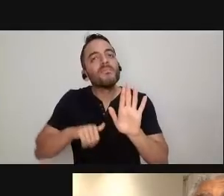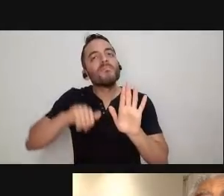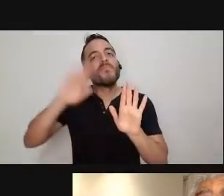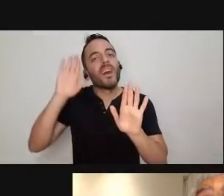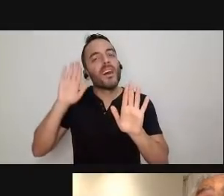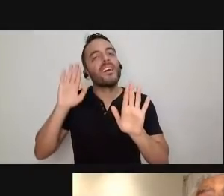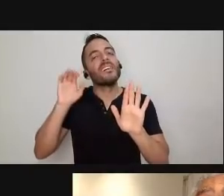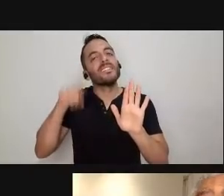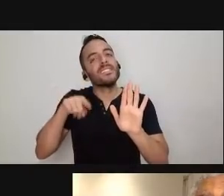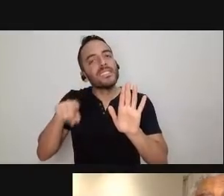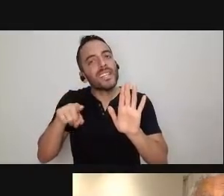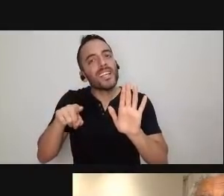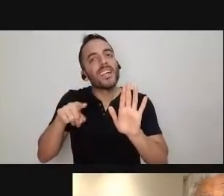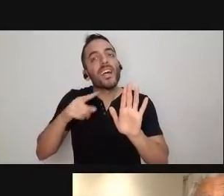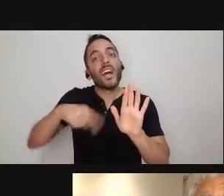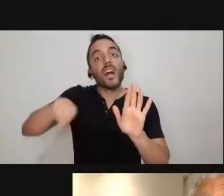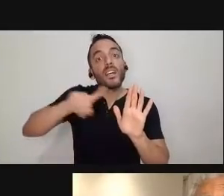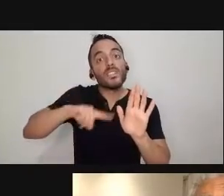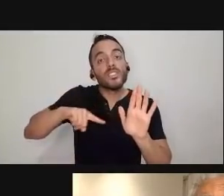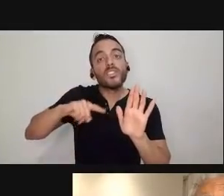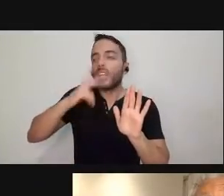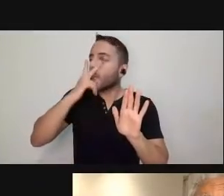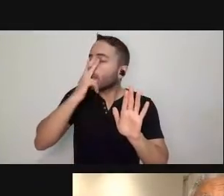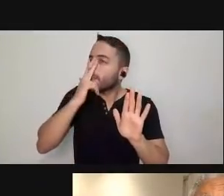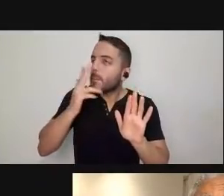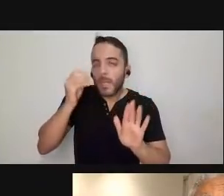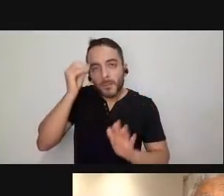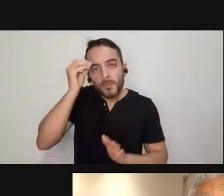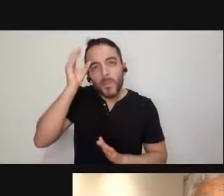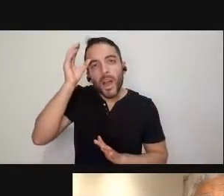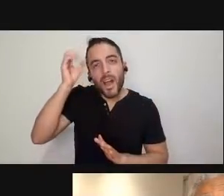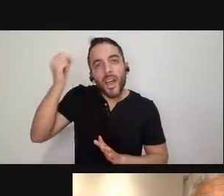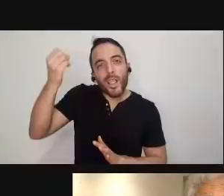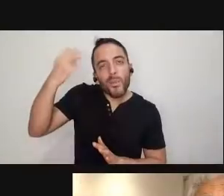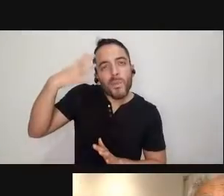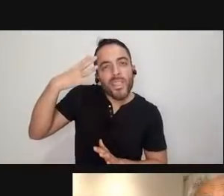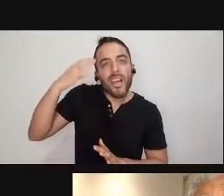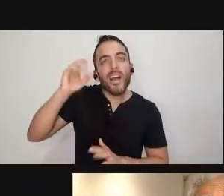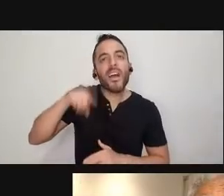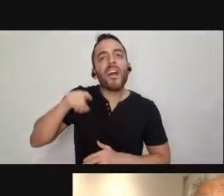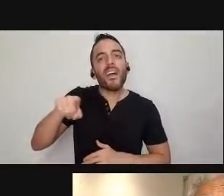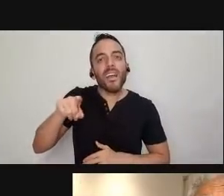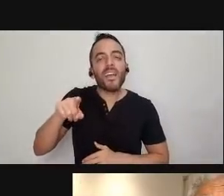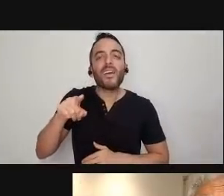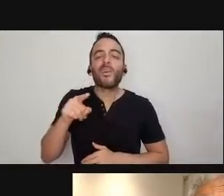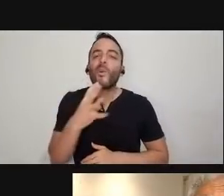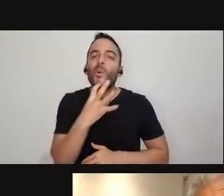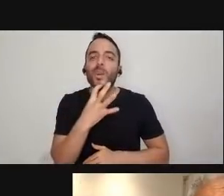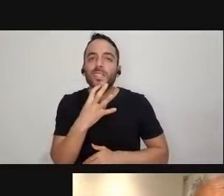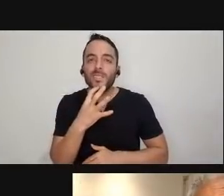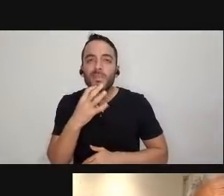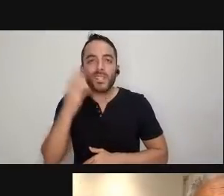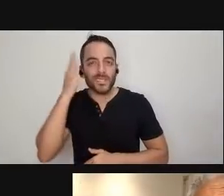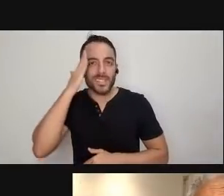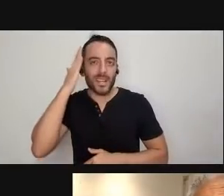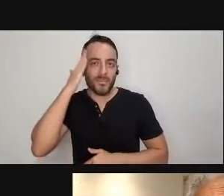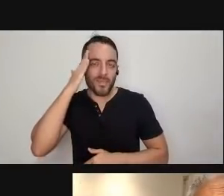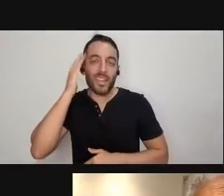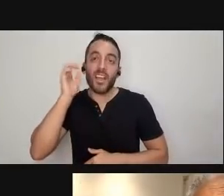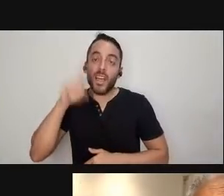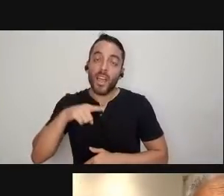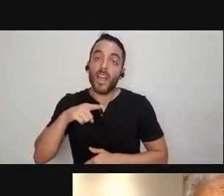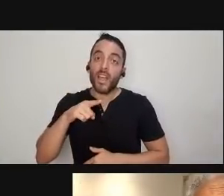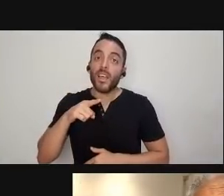nos iluminarmos com o sol do saber, com o sol do conhecimento, com a força da